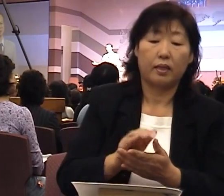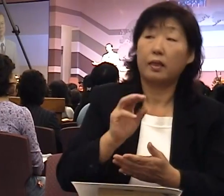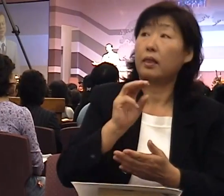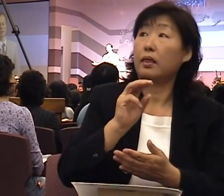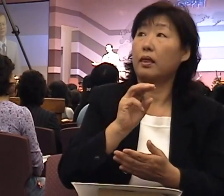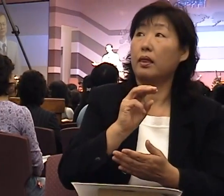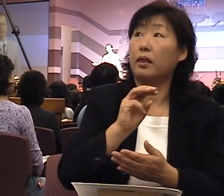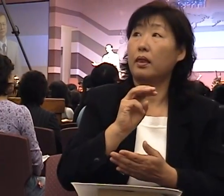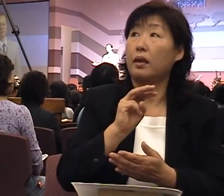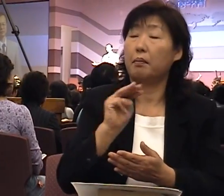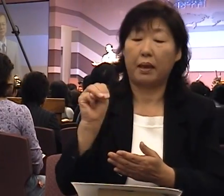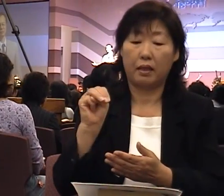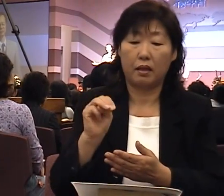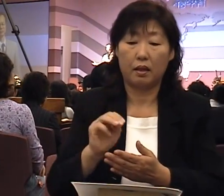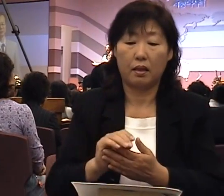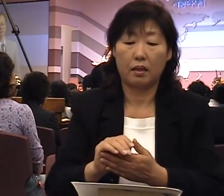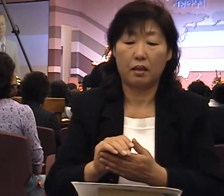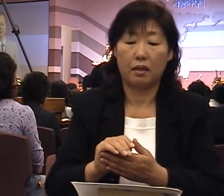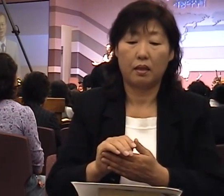disposes.